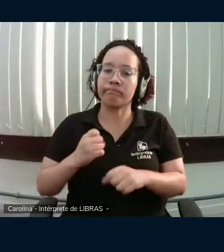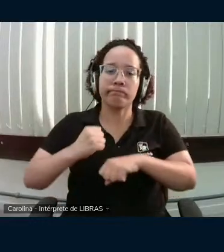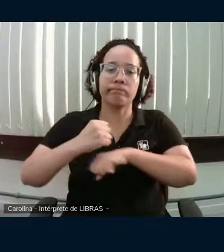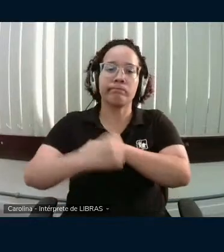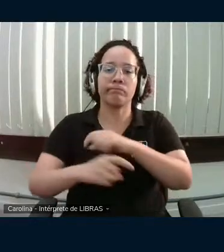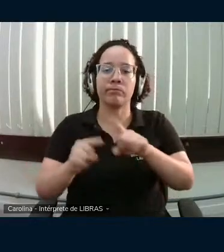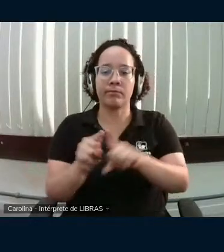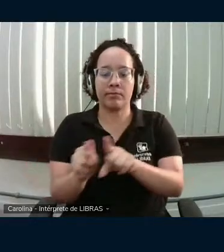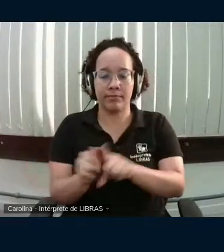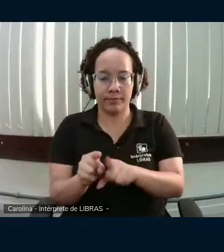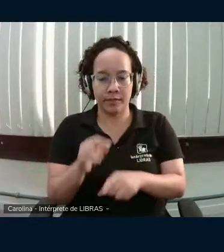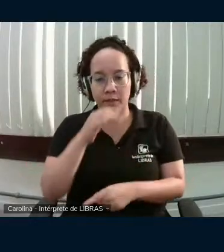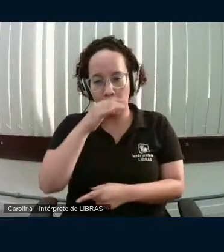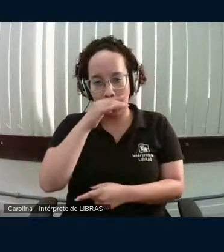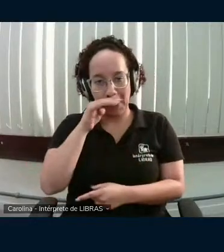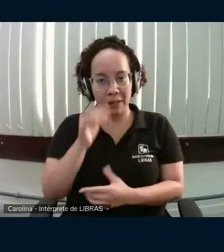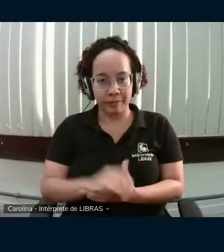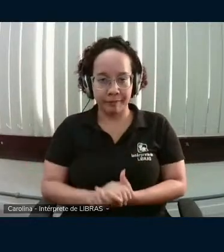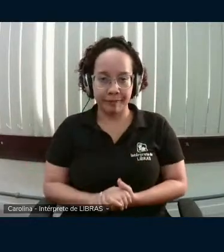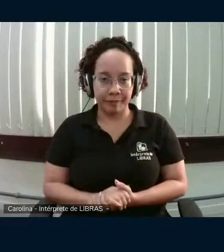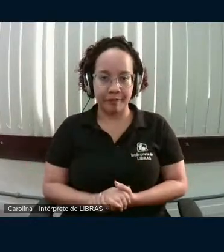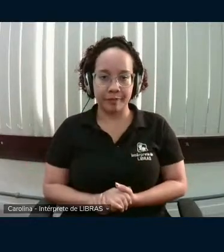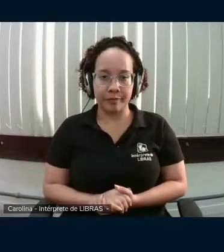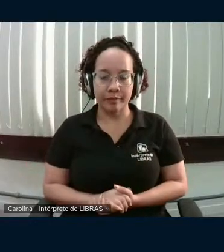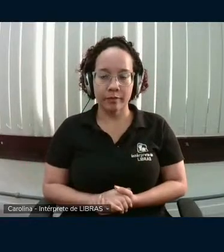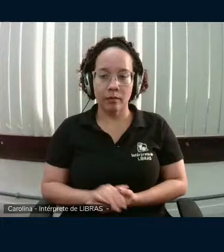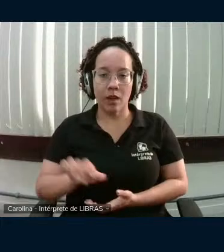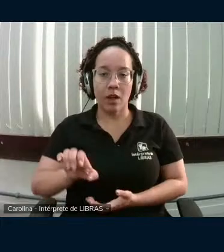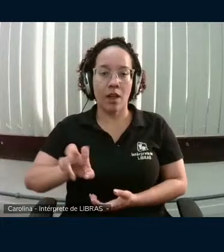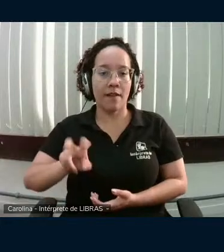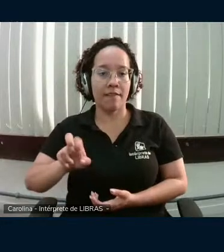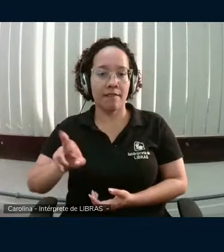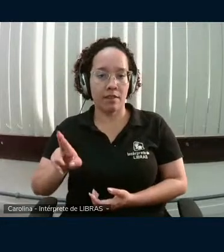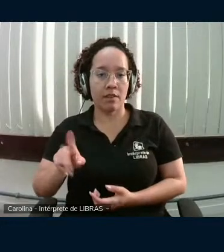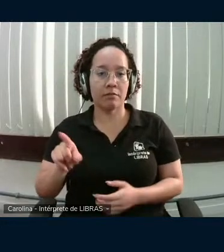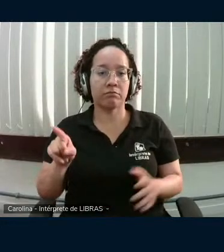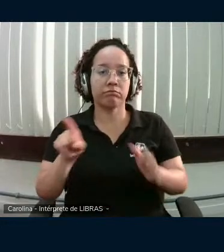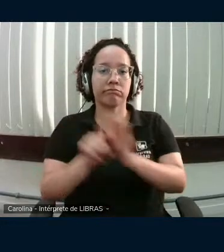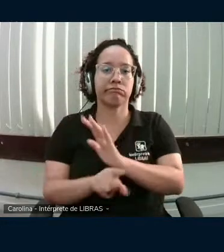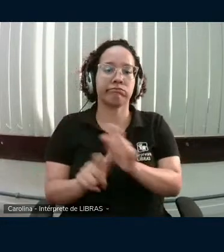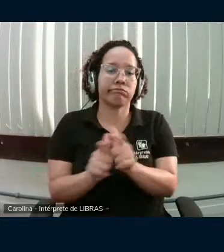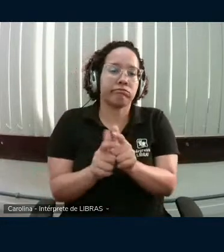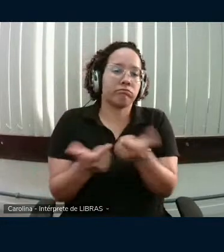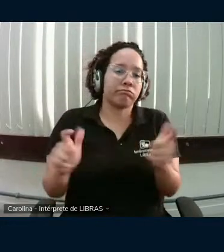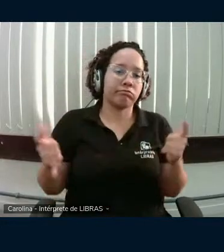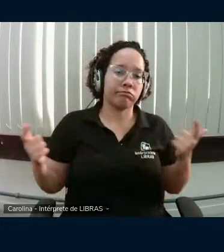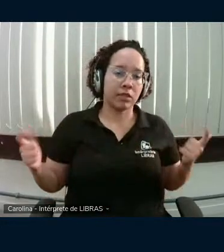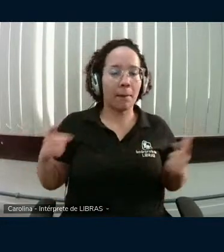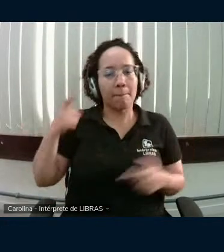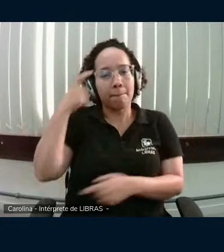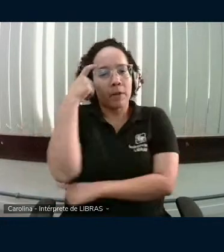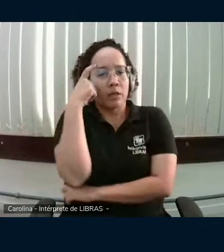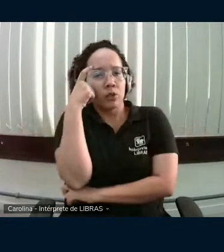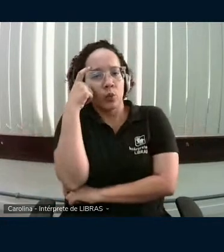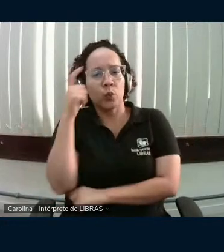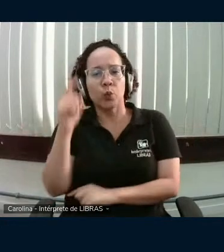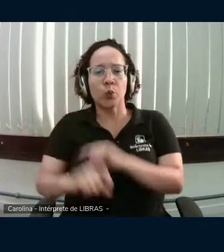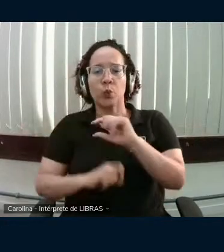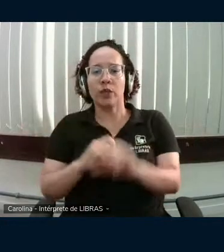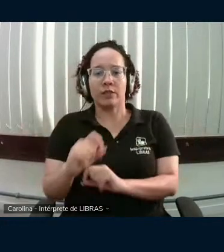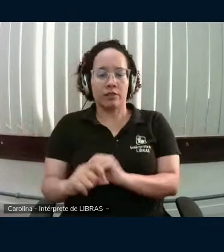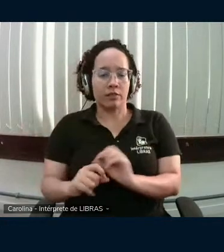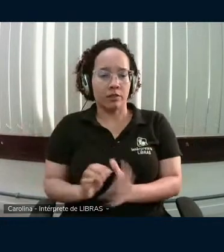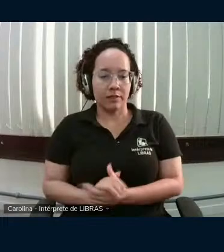aqui na questão colocada pelo Ever, o que eu penso da expansão, ao passo em que tem,